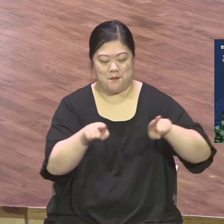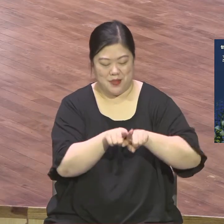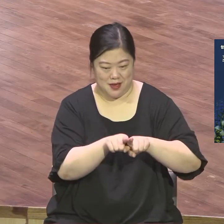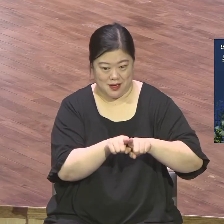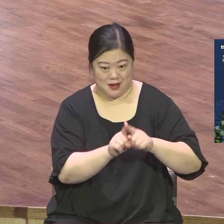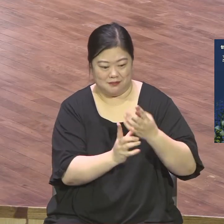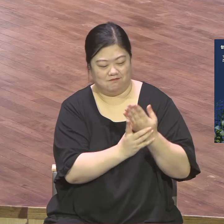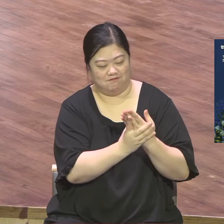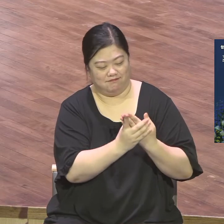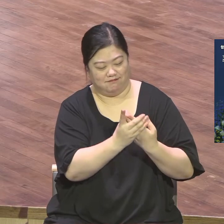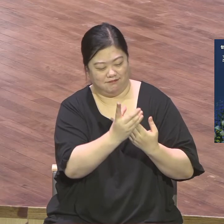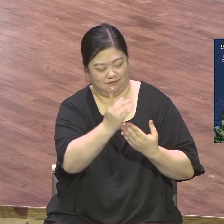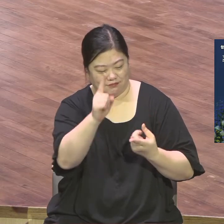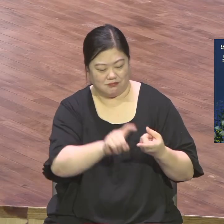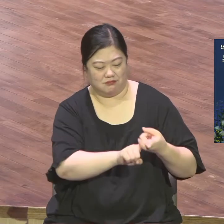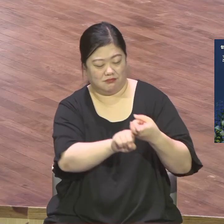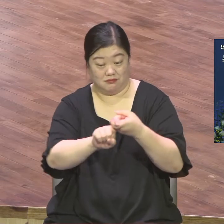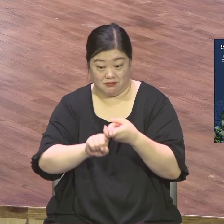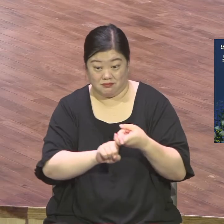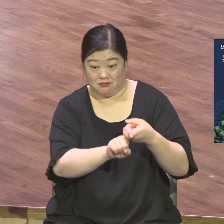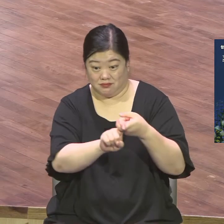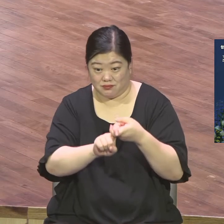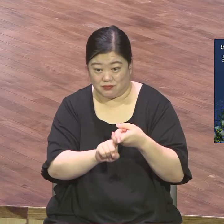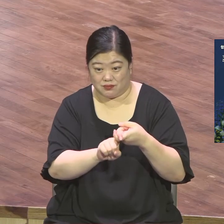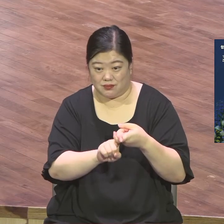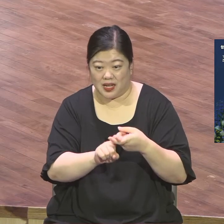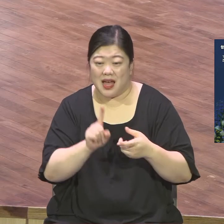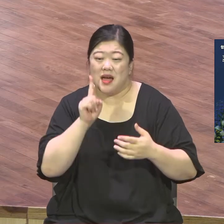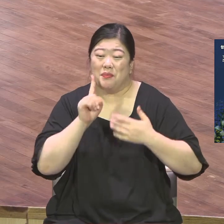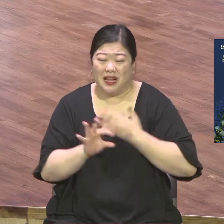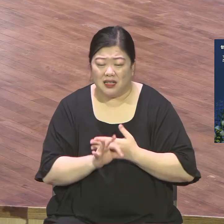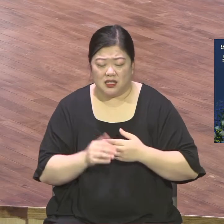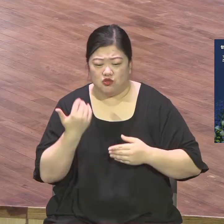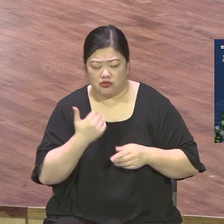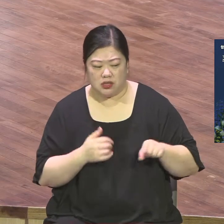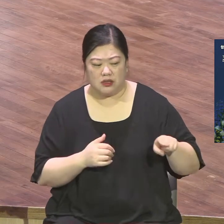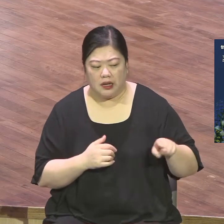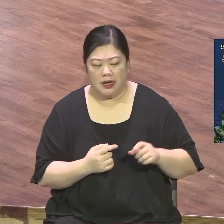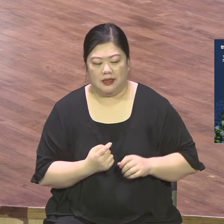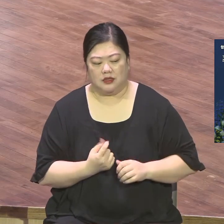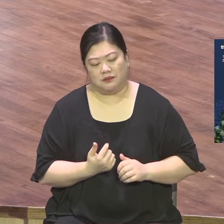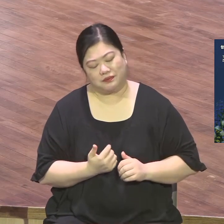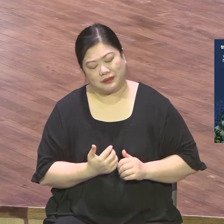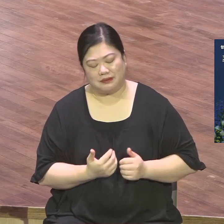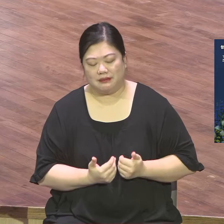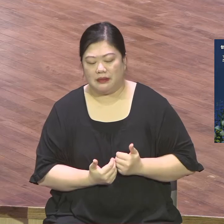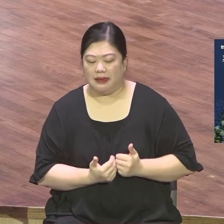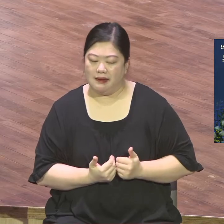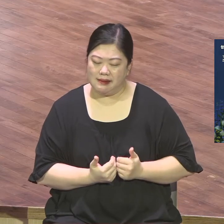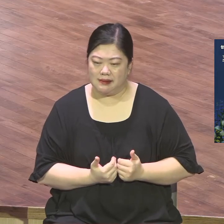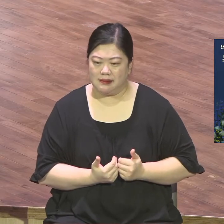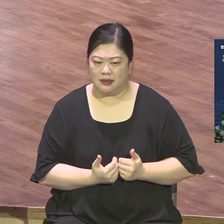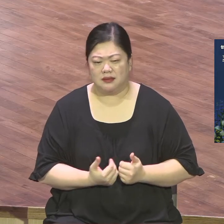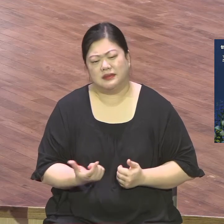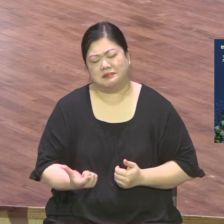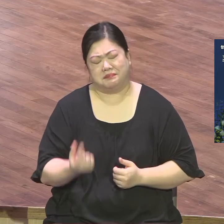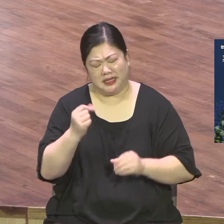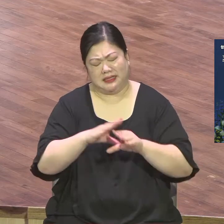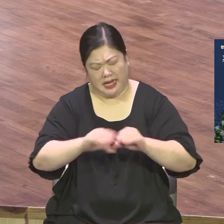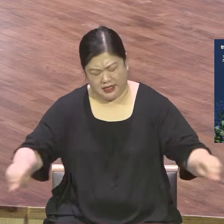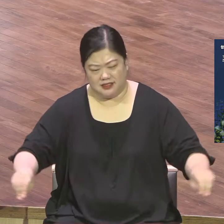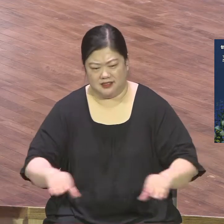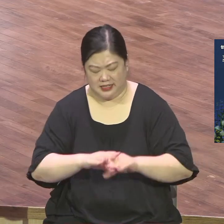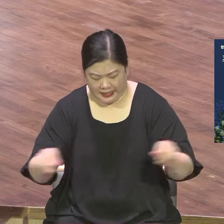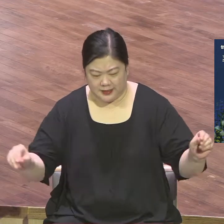축복을 누리면서 아직도 뭔가 어색한 관계가 있으면 오늘 중으로 다 해결하시고 2, 3, 7